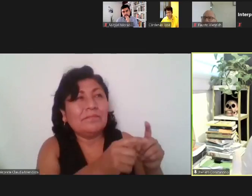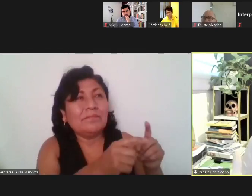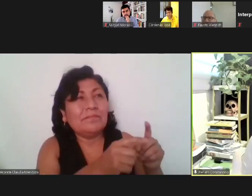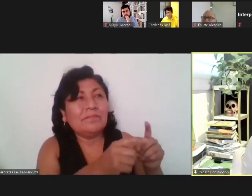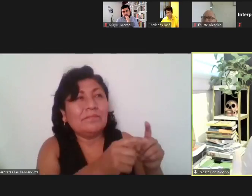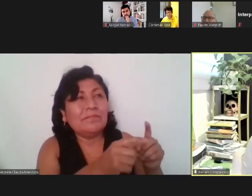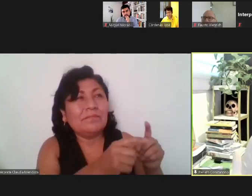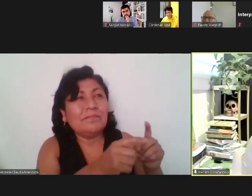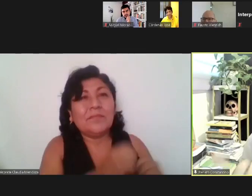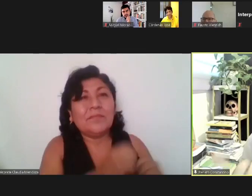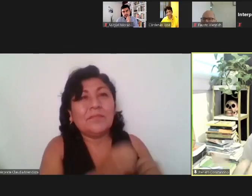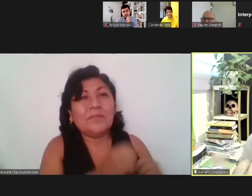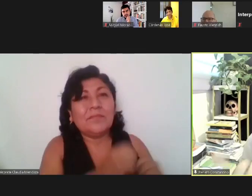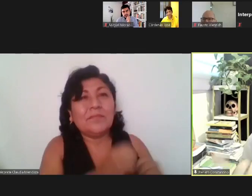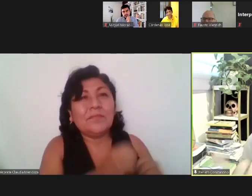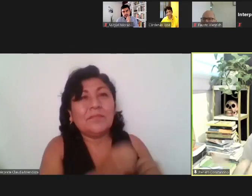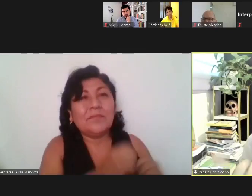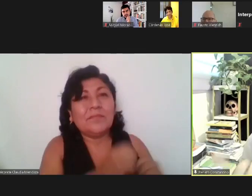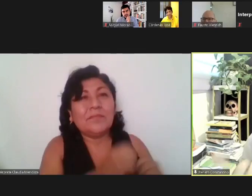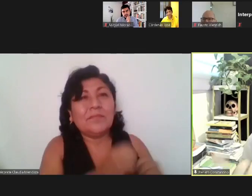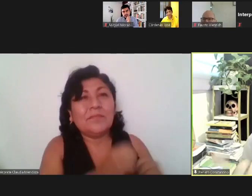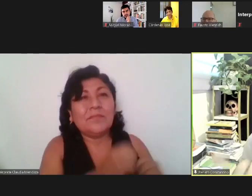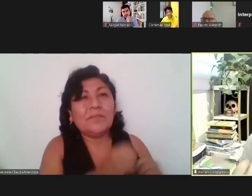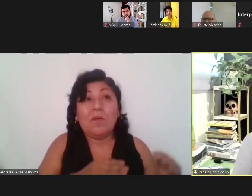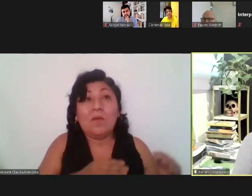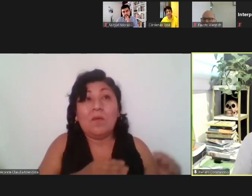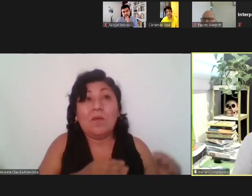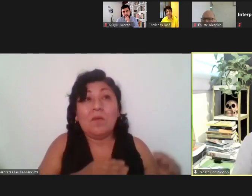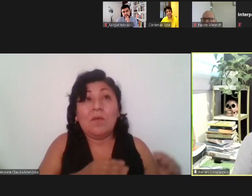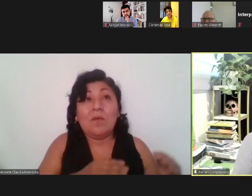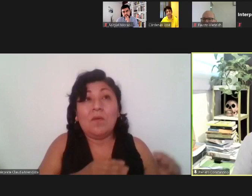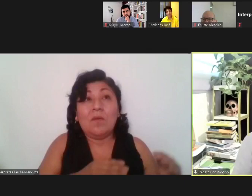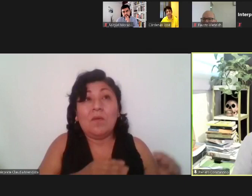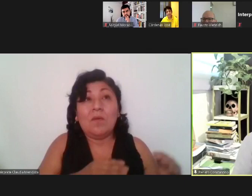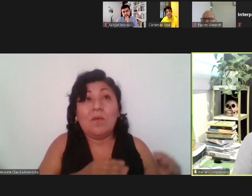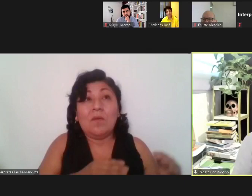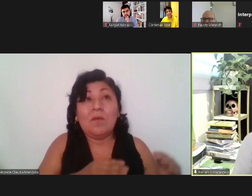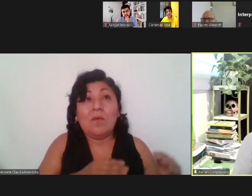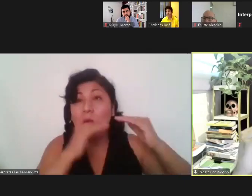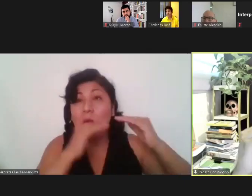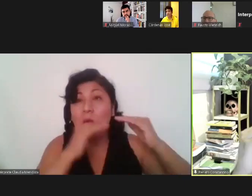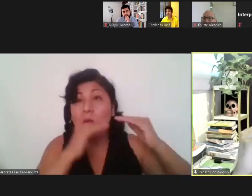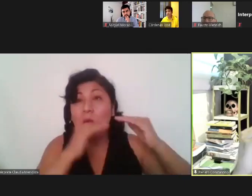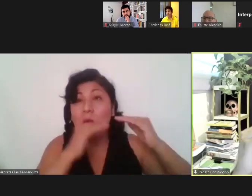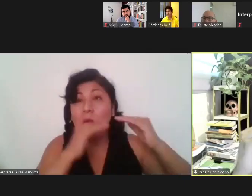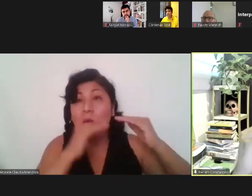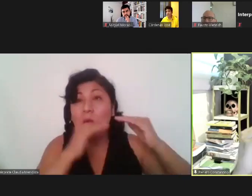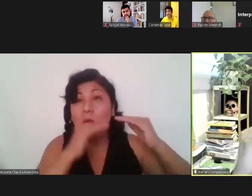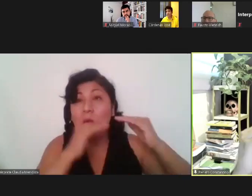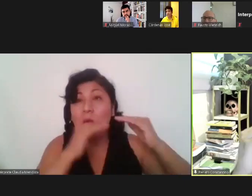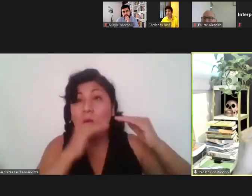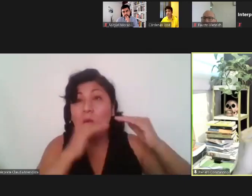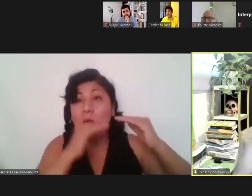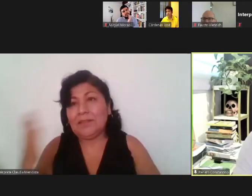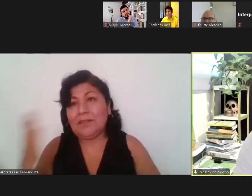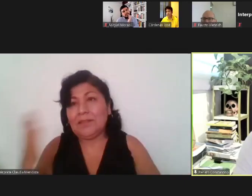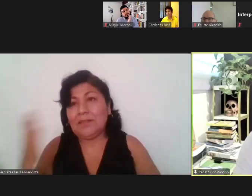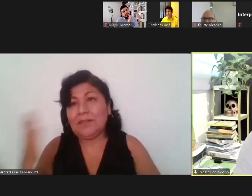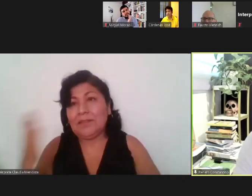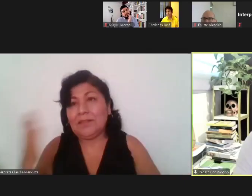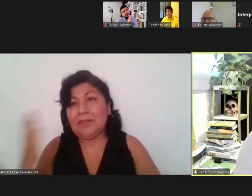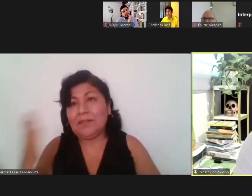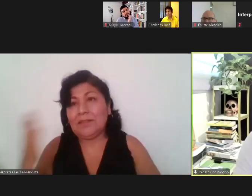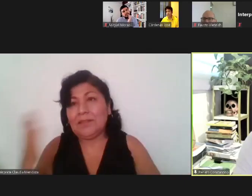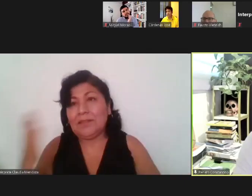hacemos las personas sin discapacidad. Y creo que eso es lo clave, ¿no? Entrar de manera equivalente. Si una persona sin